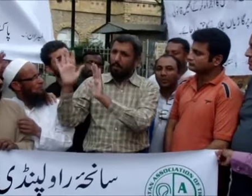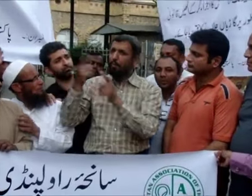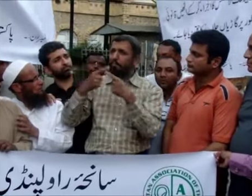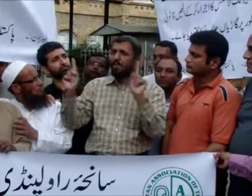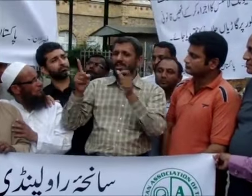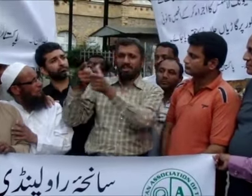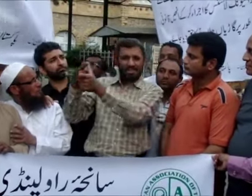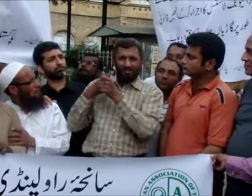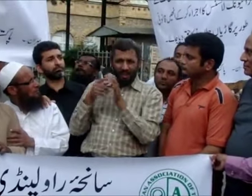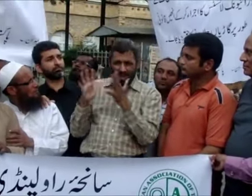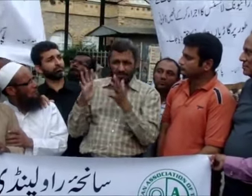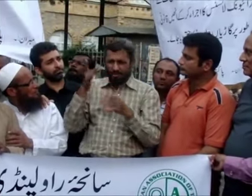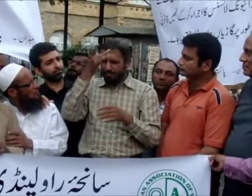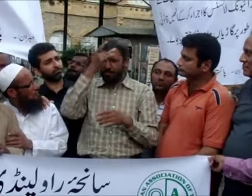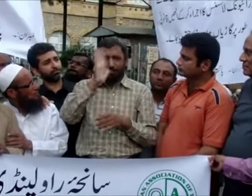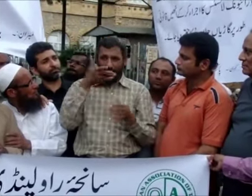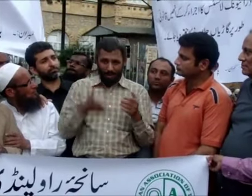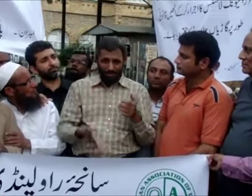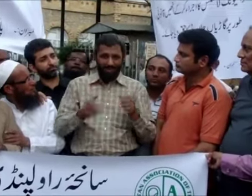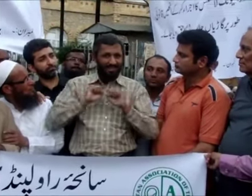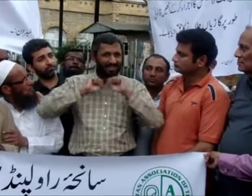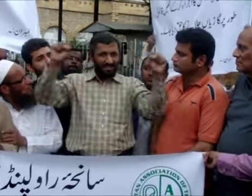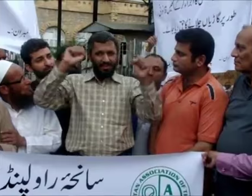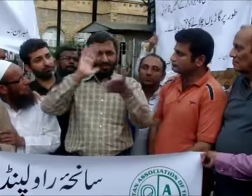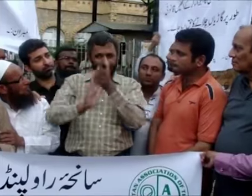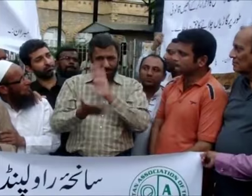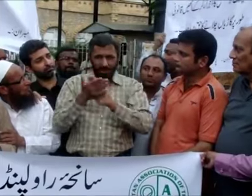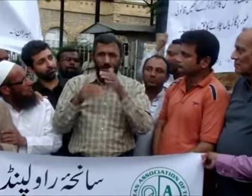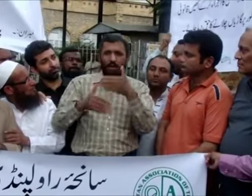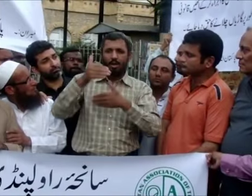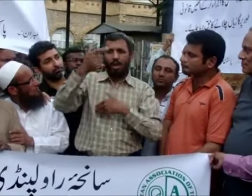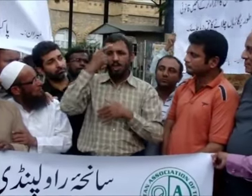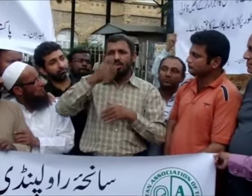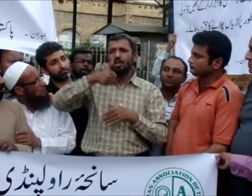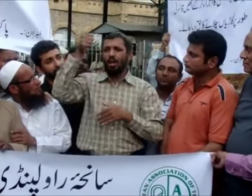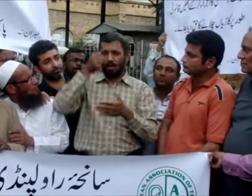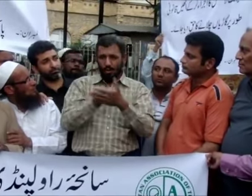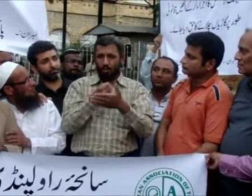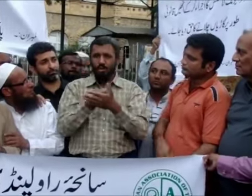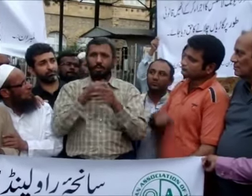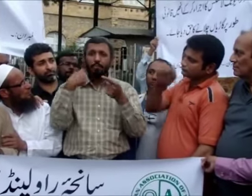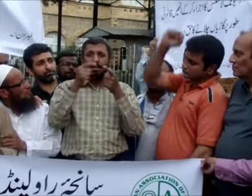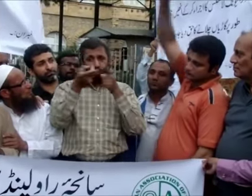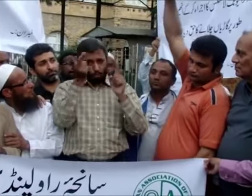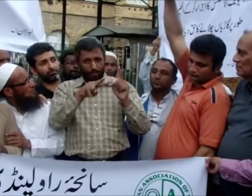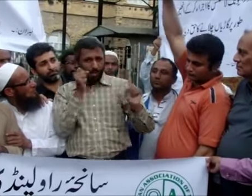है और वो जो बड़ी खैरातें पकाते हैं बादशाह दोबारा आप अपना टुकड़ा लेकर वहाँ कर फिर आप देखना